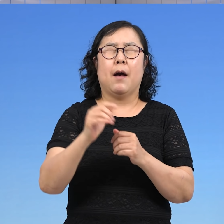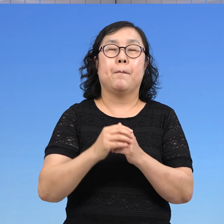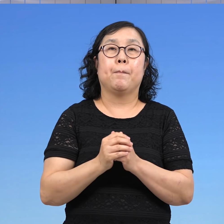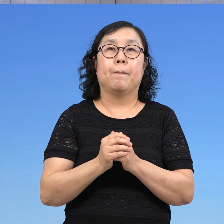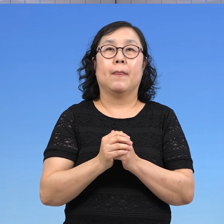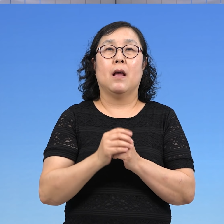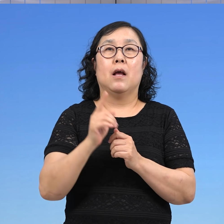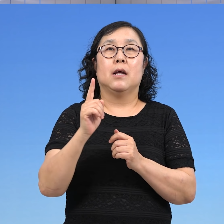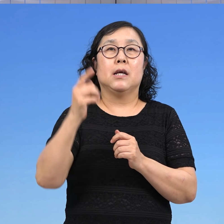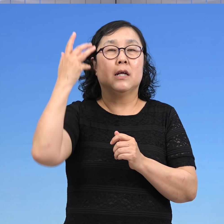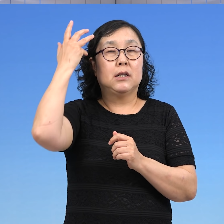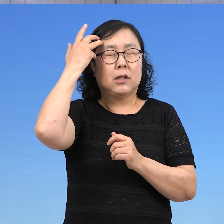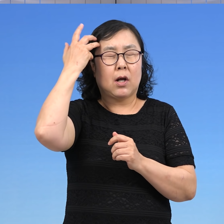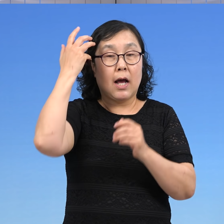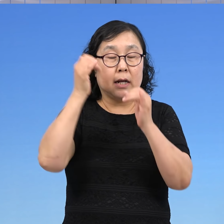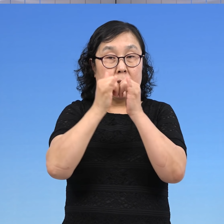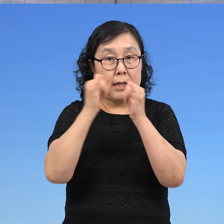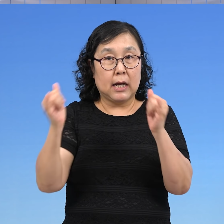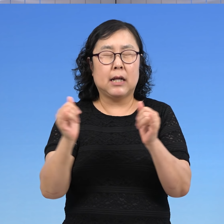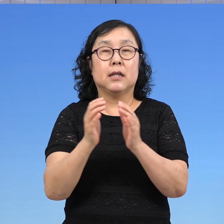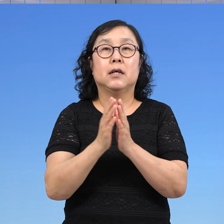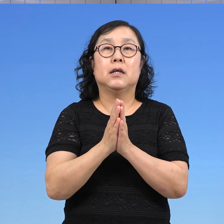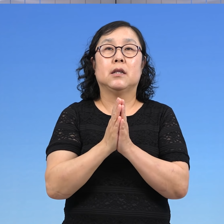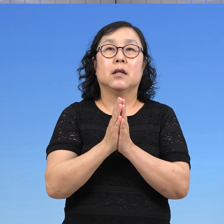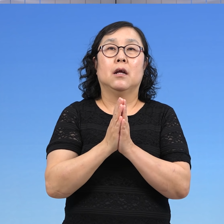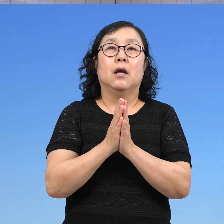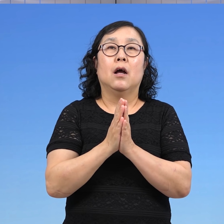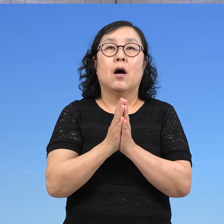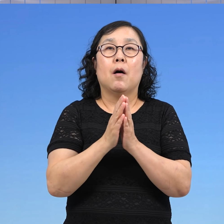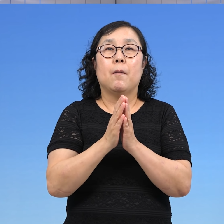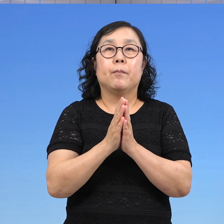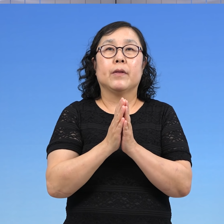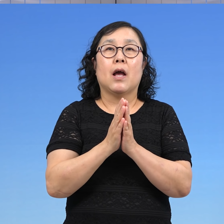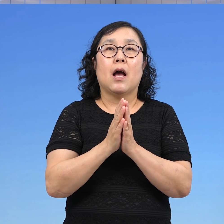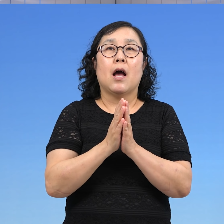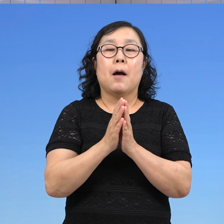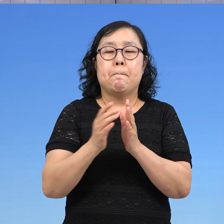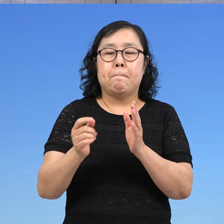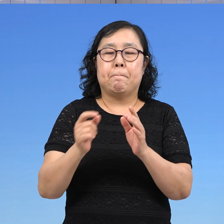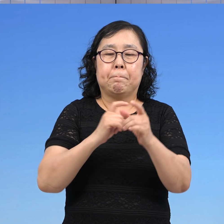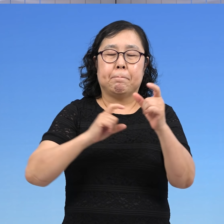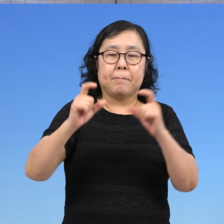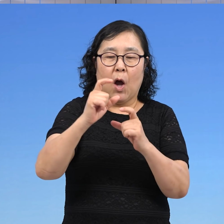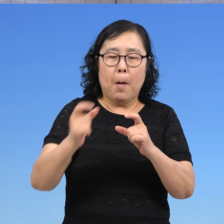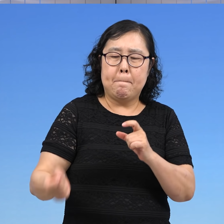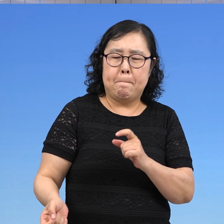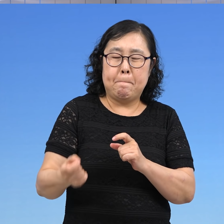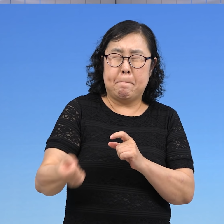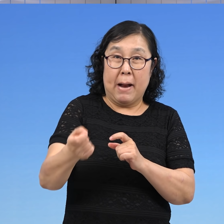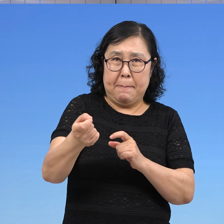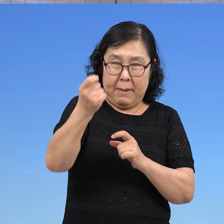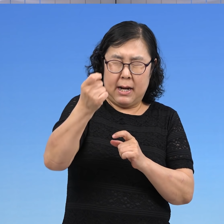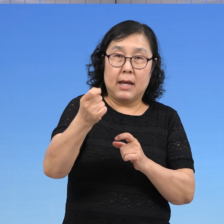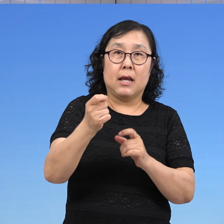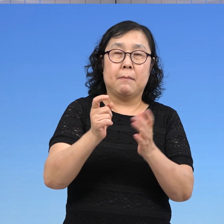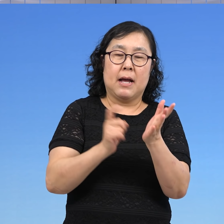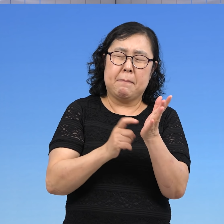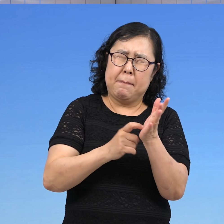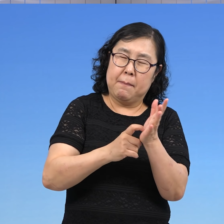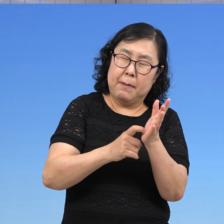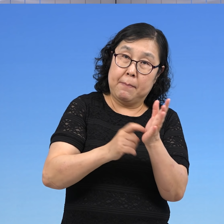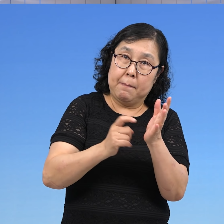굉장히 센다 는데요 이 철학자가 모 교단 오르도 모자란다고 생각했던지 그 앞에 다가 하이퍼 라는 접두사를